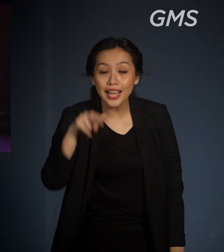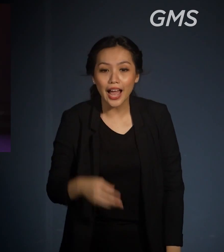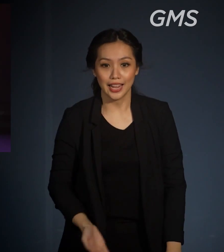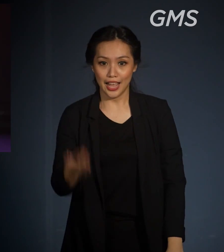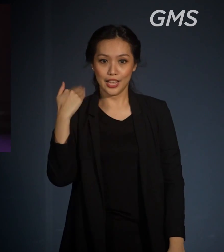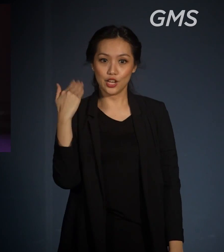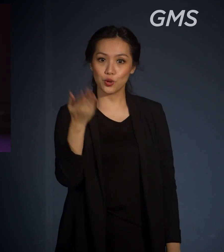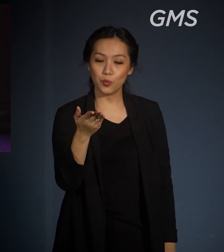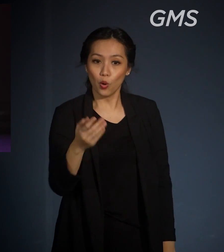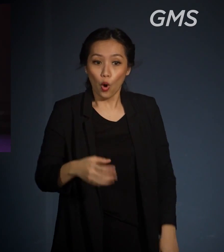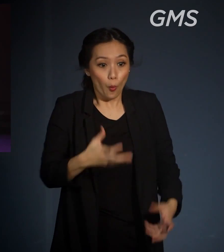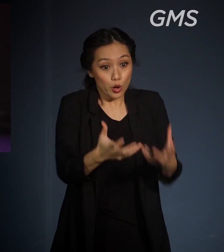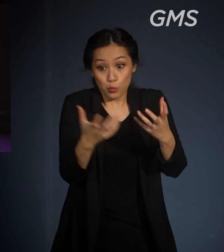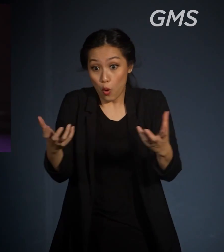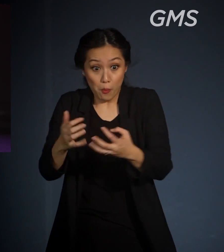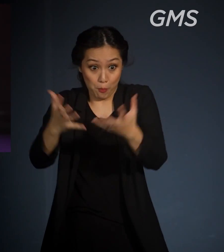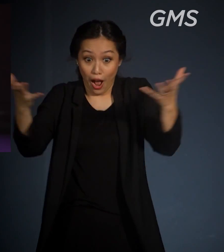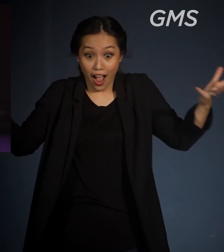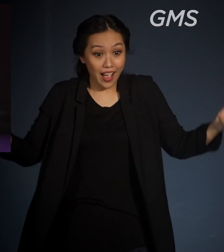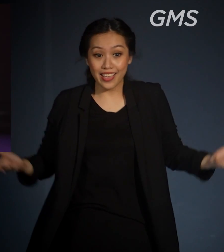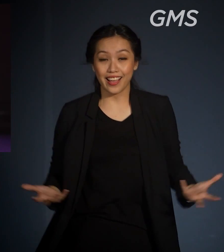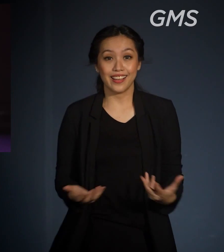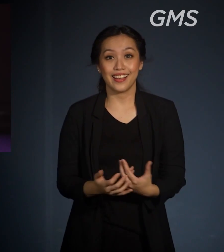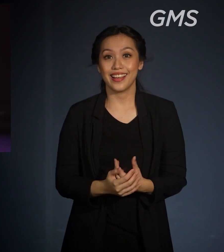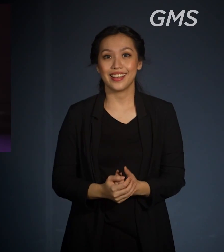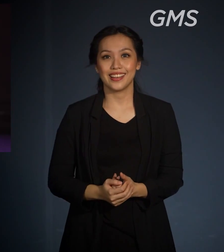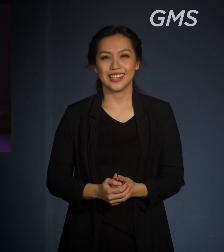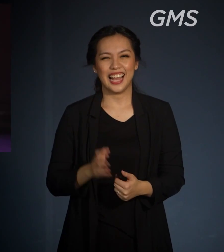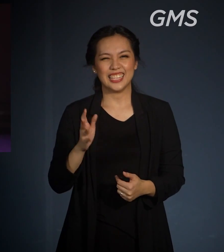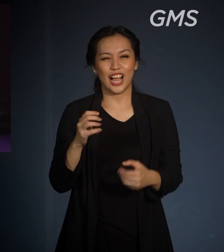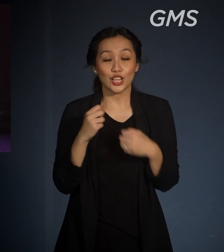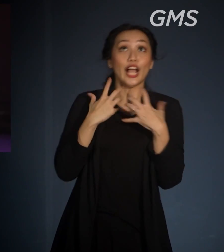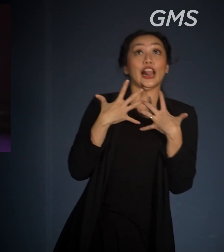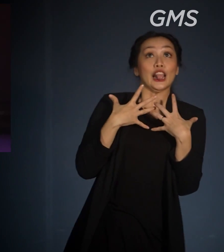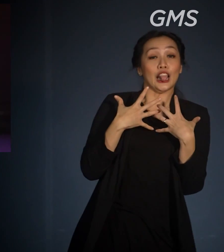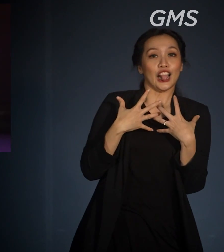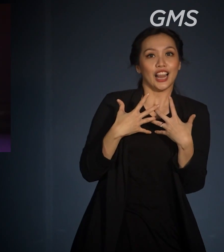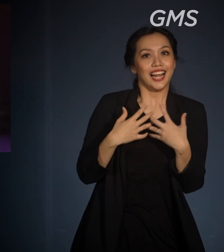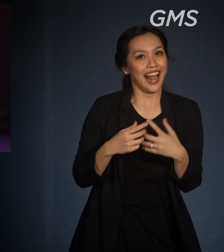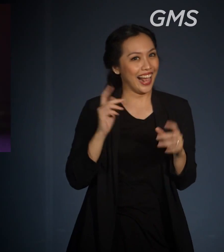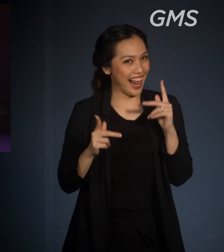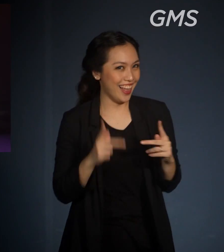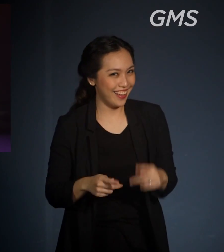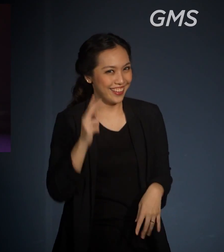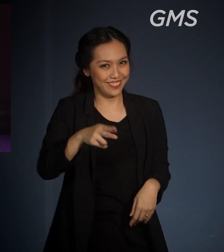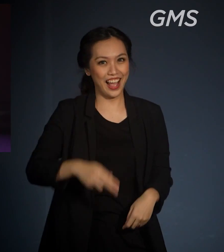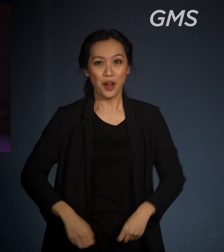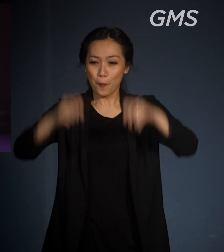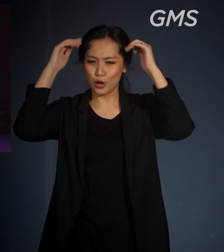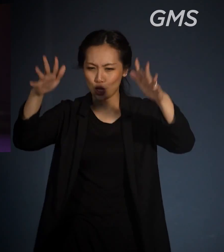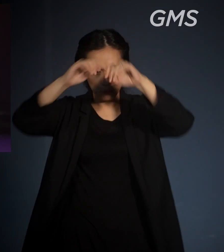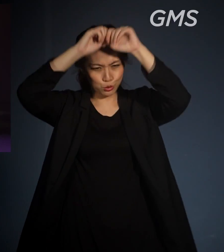itu berbuah-buah bagi Tuhan, jangan heran Tuhan akan tambah-tambahkan modal dalam hidup Anda. Tuhan